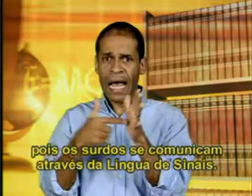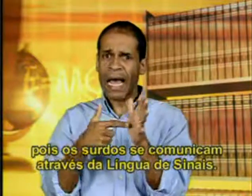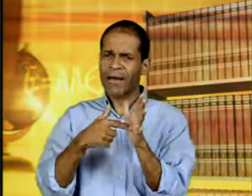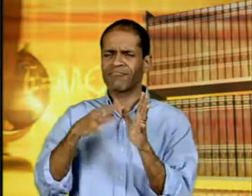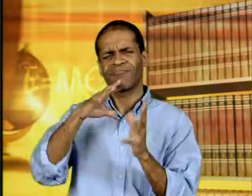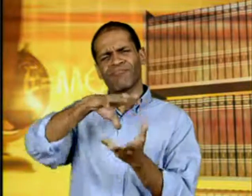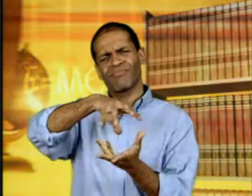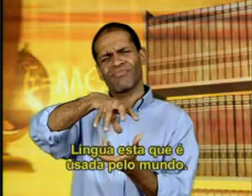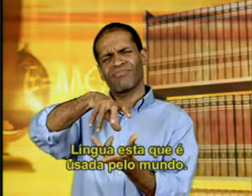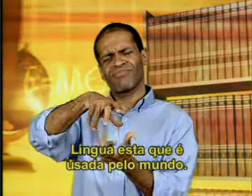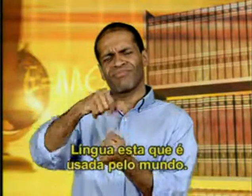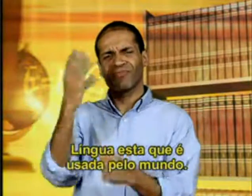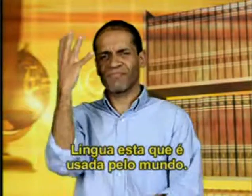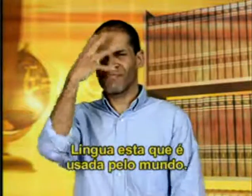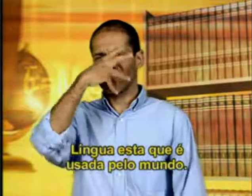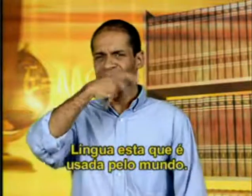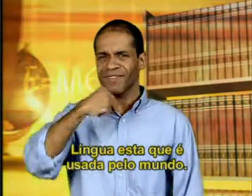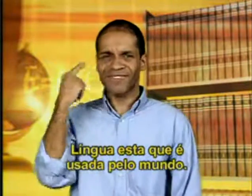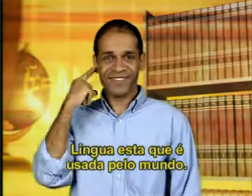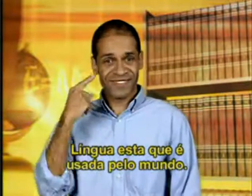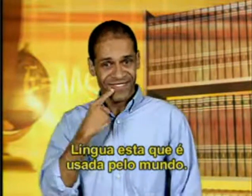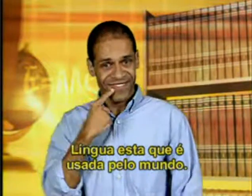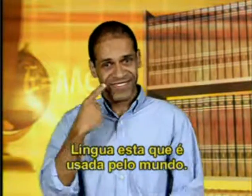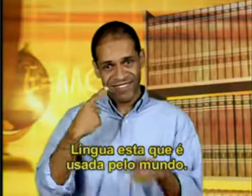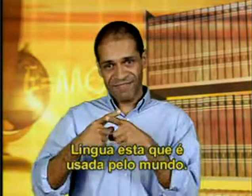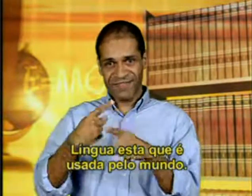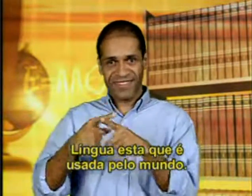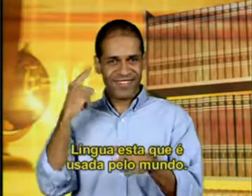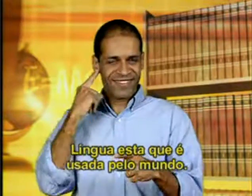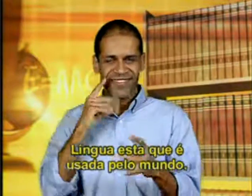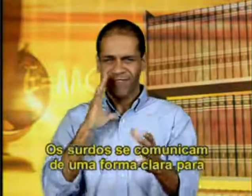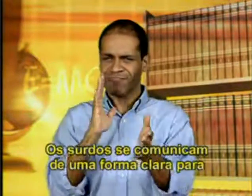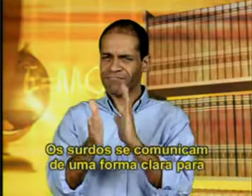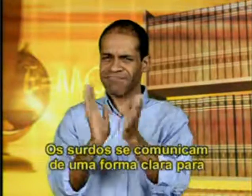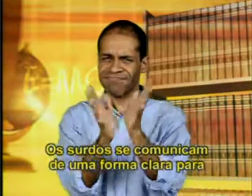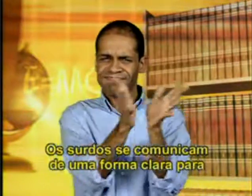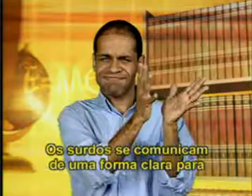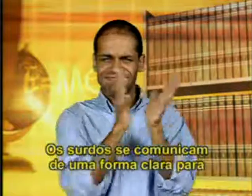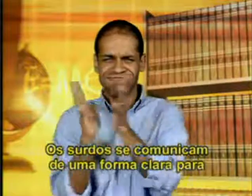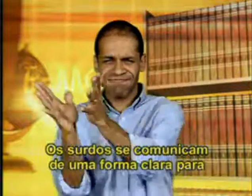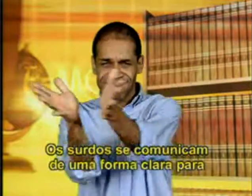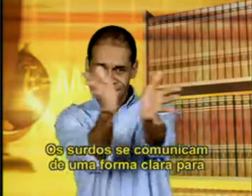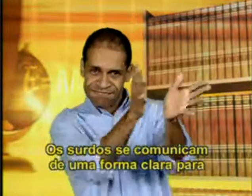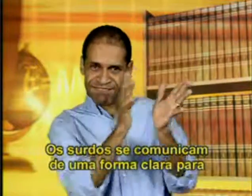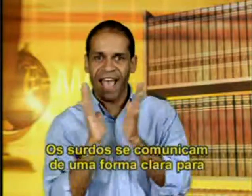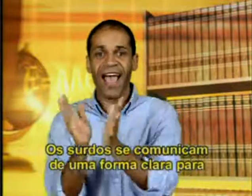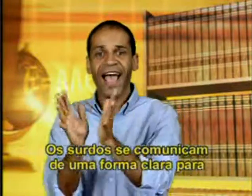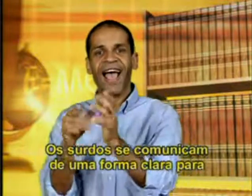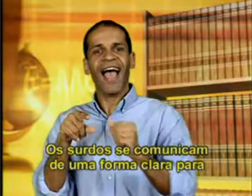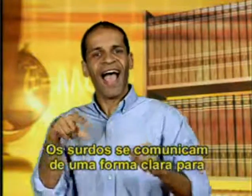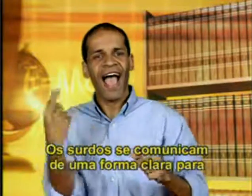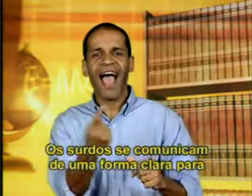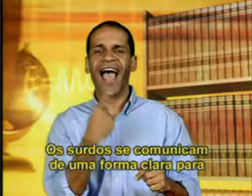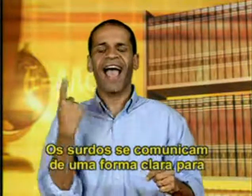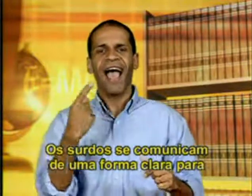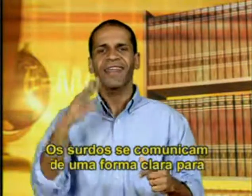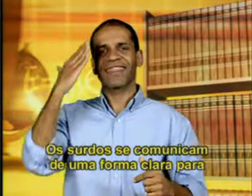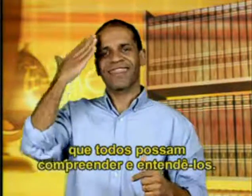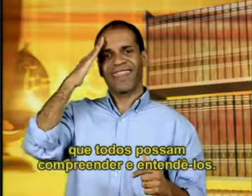sinais. Língua esta que é usada pelo mundo. Os surdos se comunicam de uma forma clara para que todos